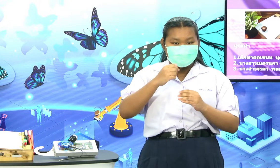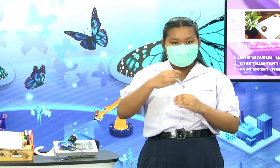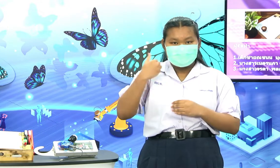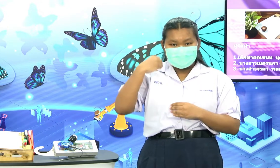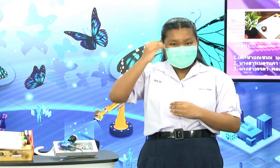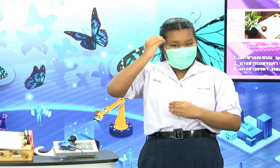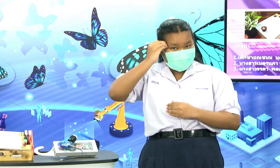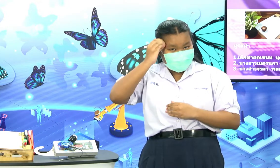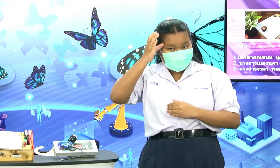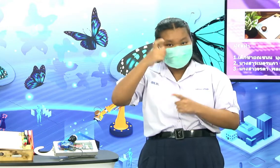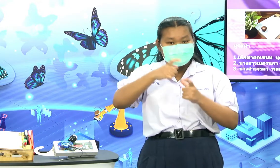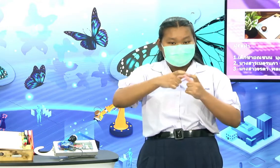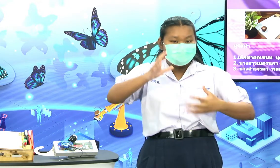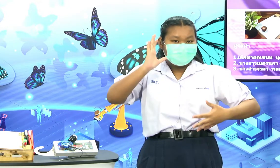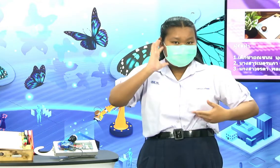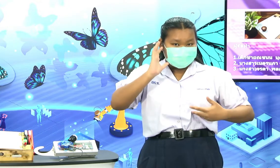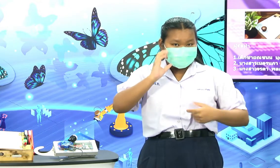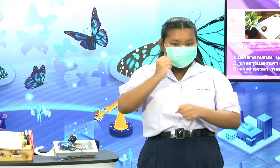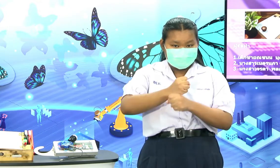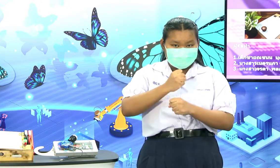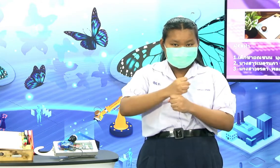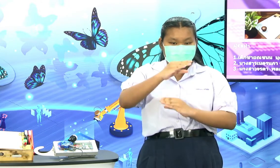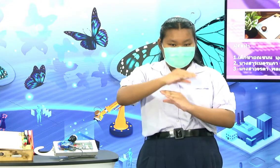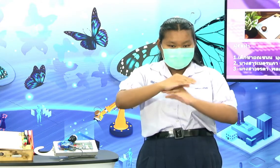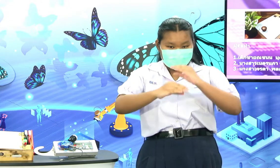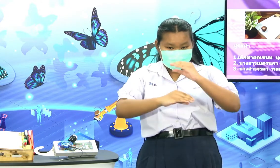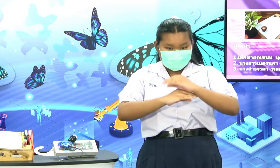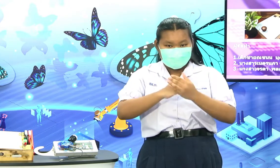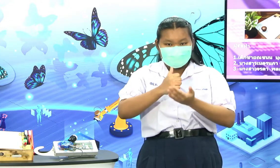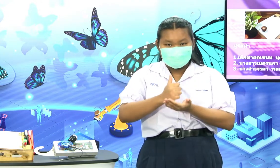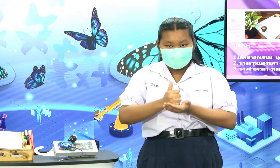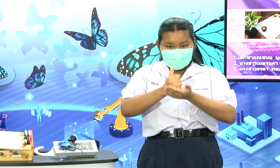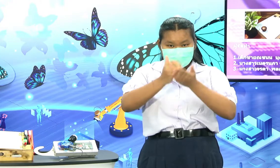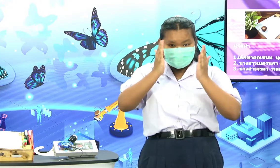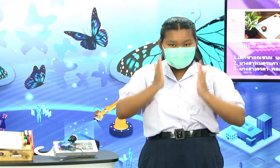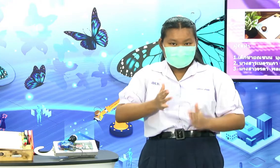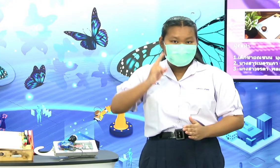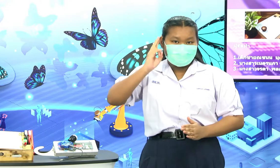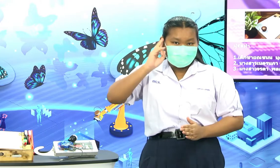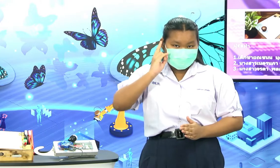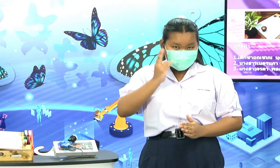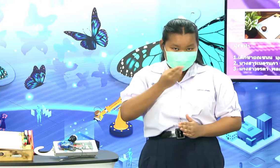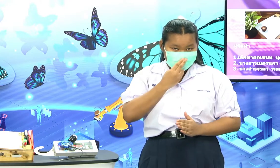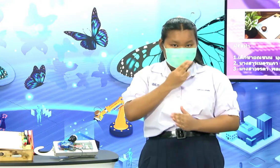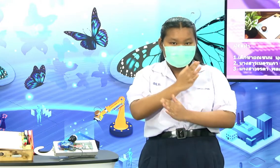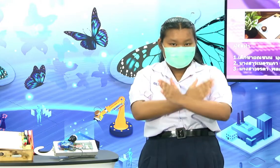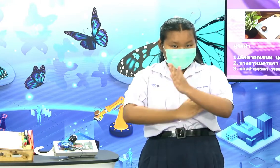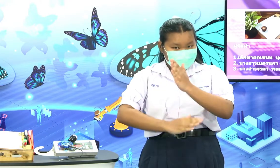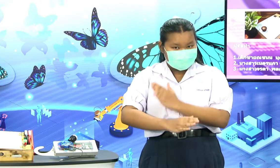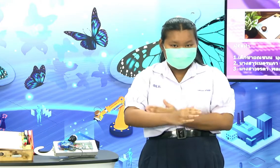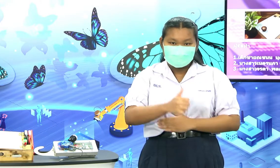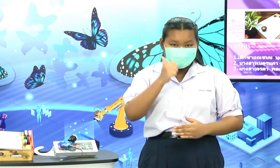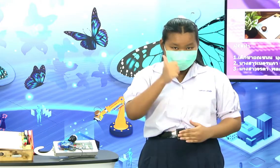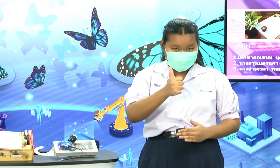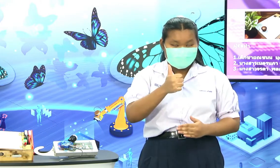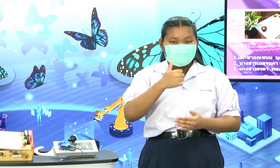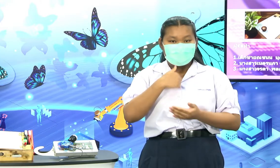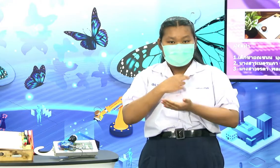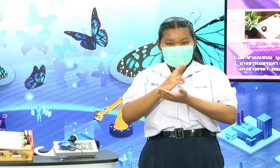การเรียนโปรแกรมยิ่งได้อย่างเท่าเทียมกับคนปกติโดยใช้บอร์ดคิดไร้ซึ่งดิฉันได้ทำโครงงานซึ่งได้ช่วยเหลือคนหูหนวกและคน